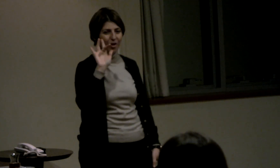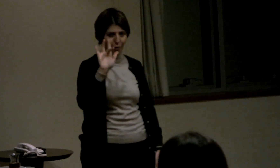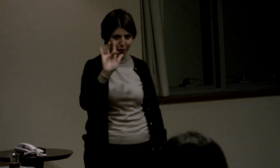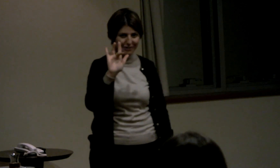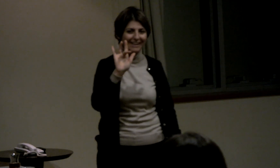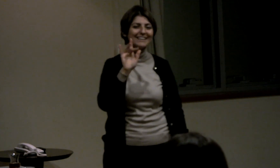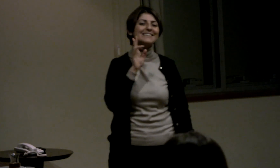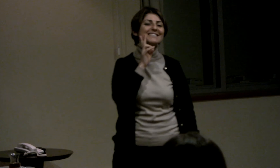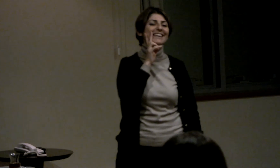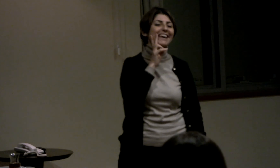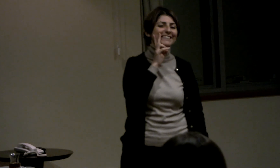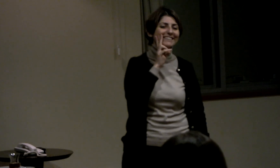Evet. Orta şekerli.